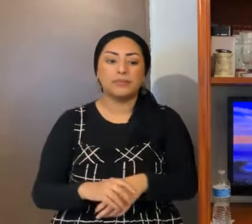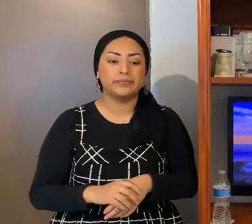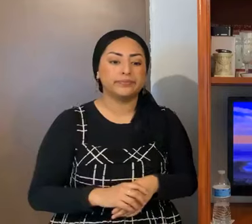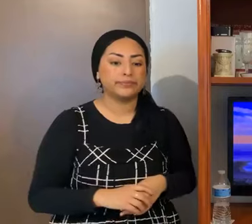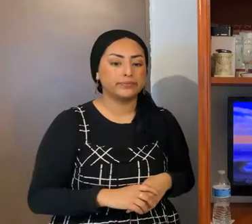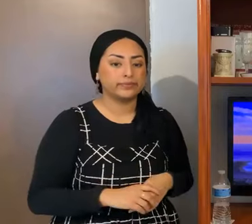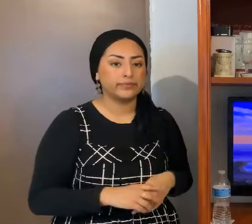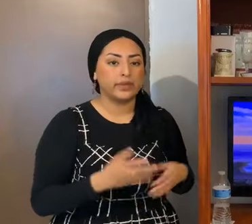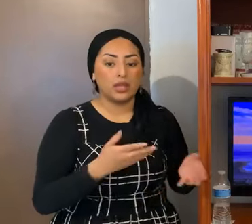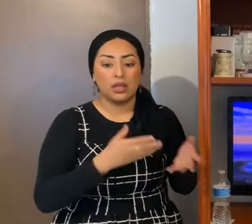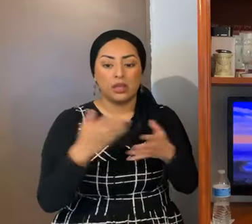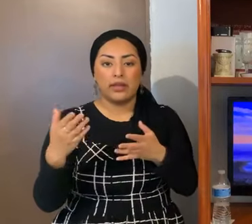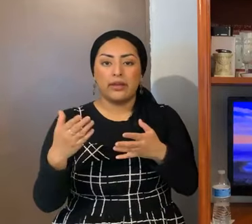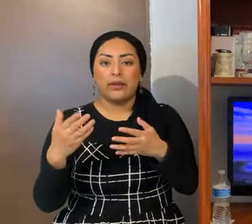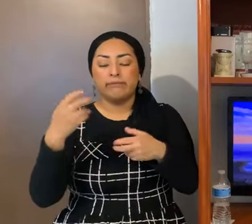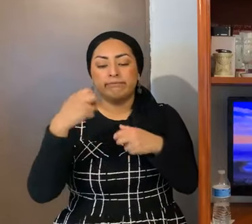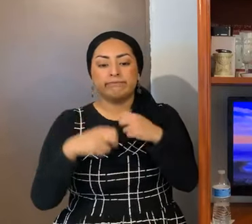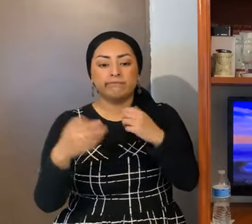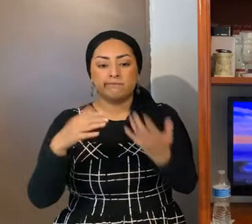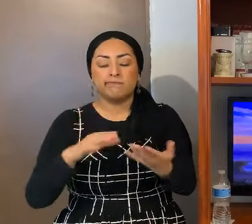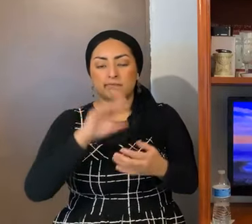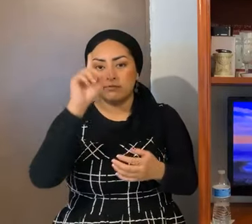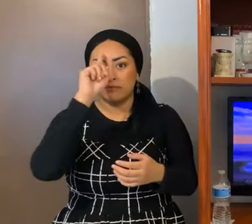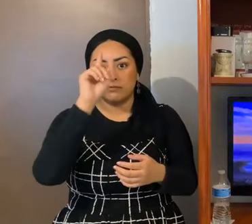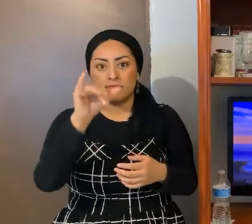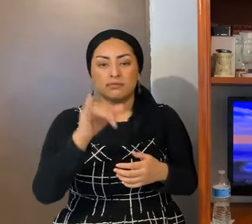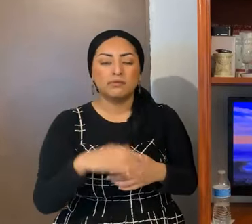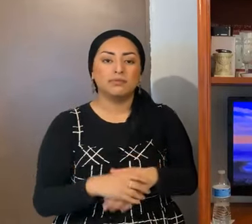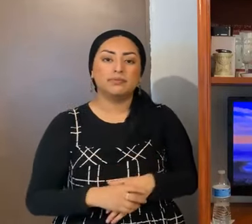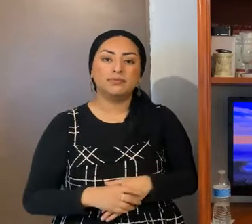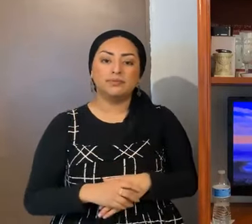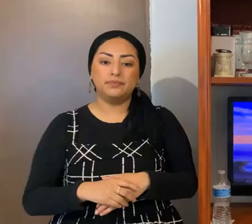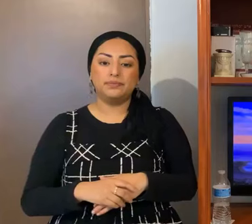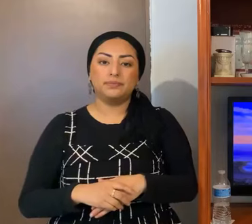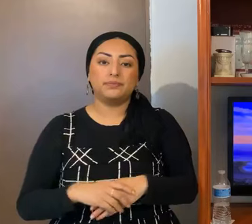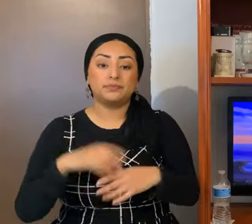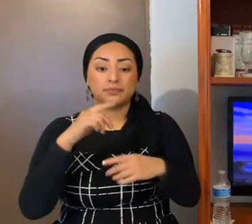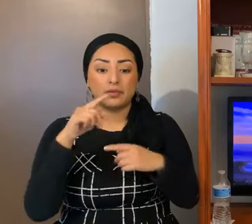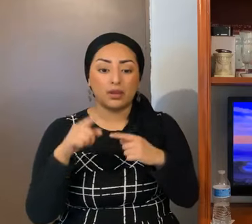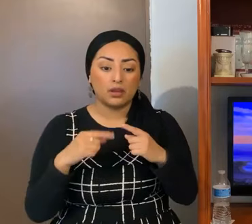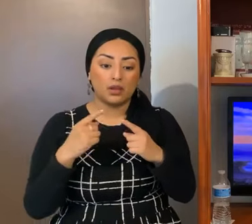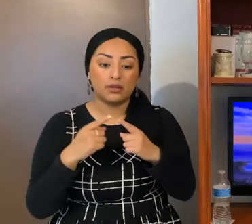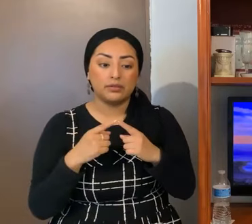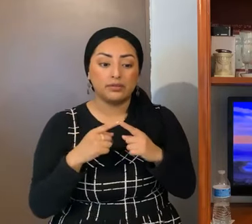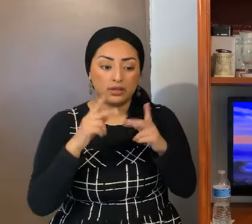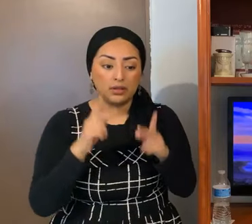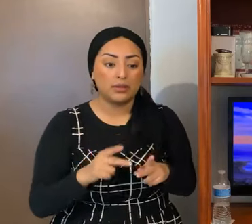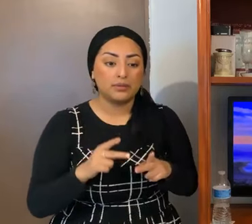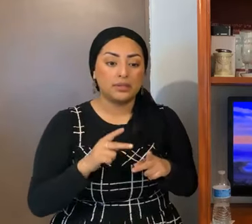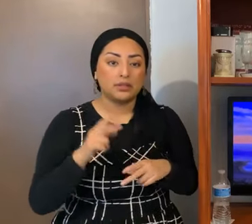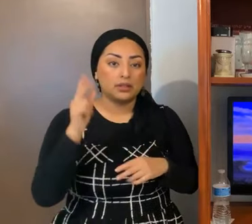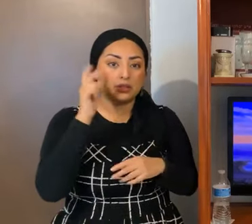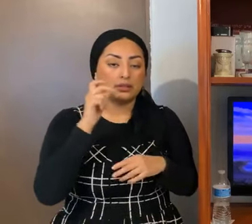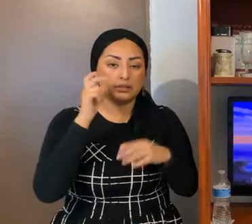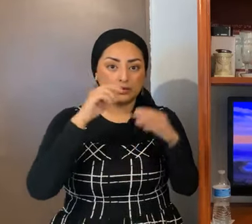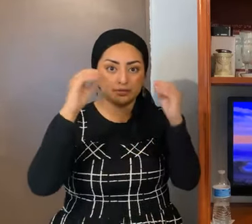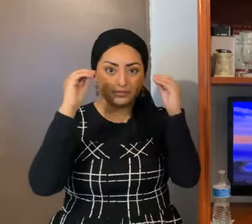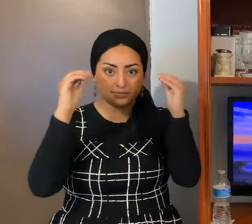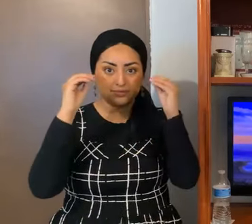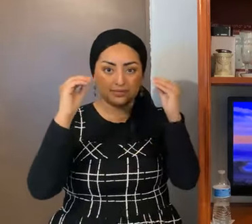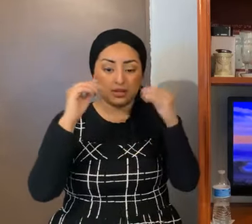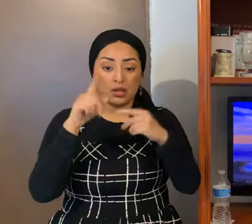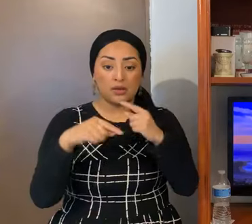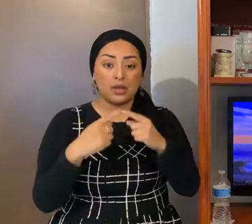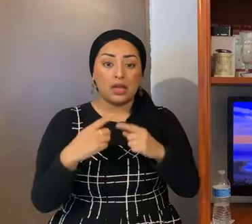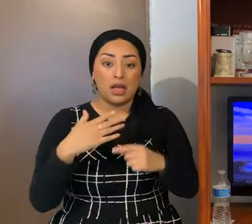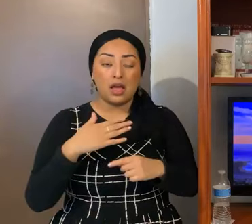y llevándola a sufrimiento y muerte eterna. Cuando una persona escucha una administración, cuando